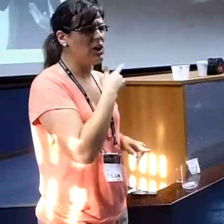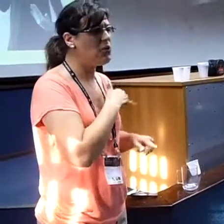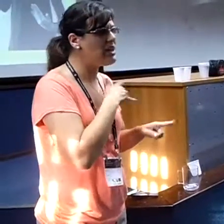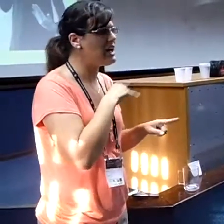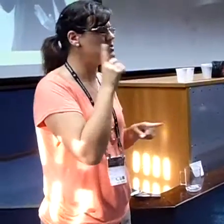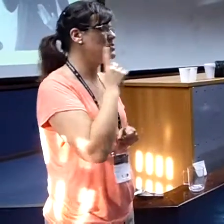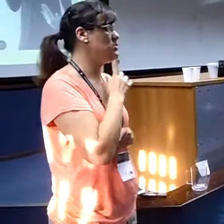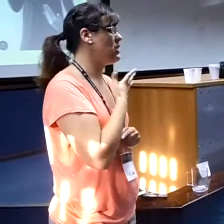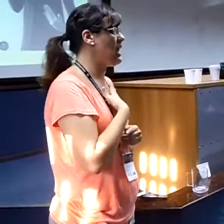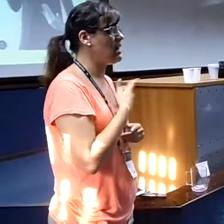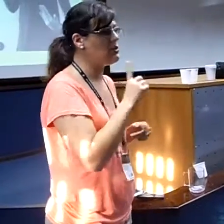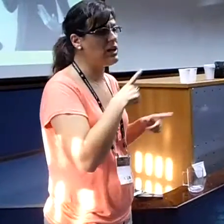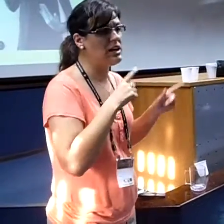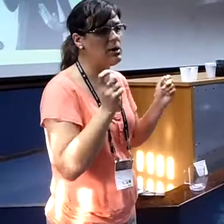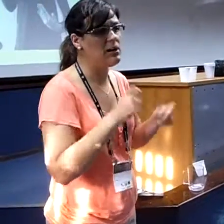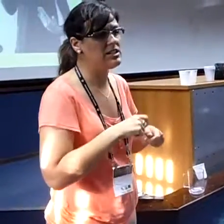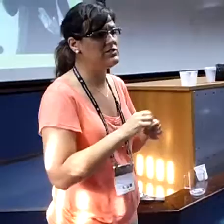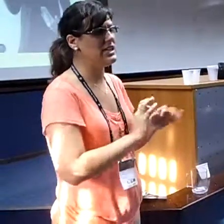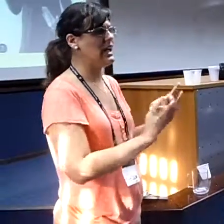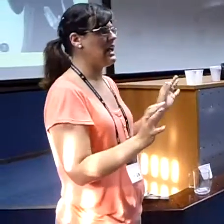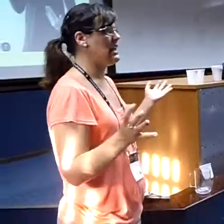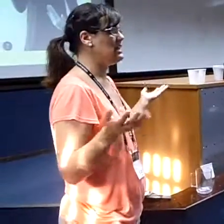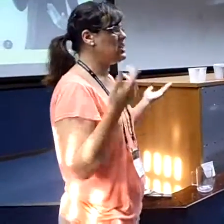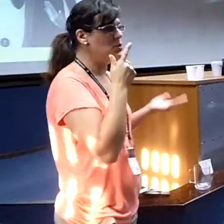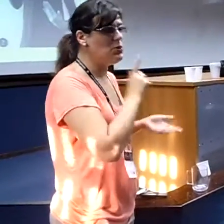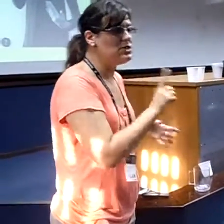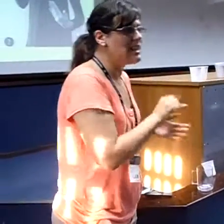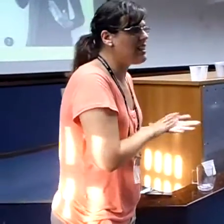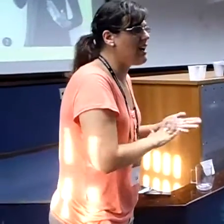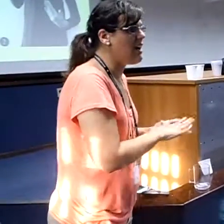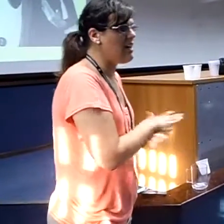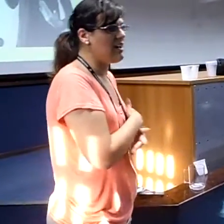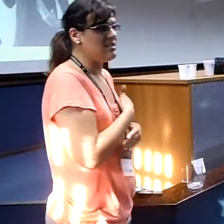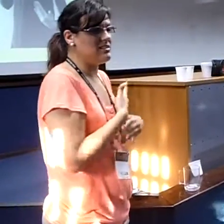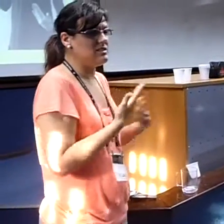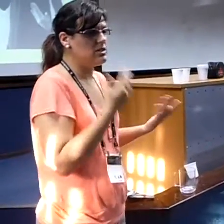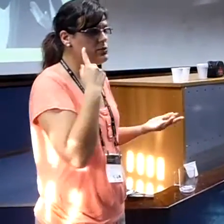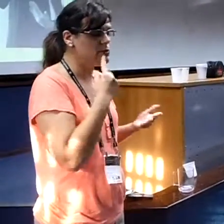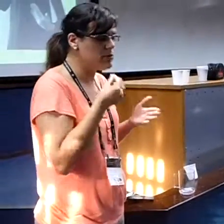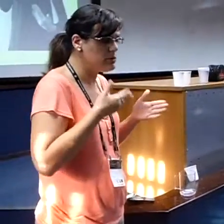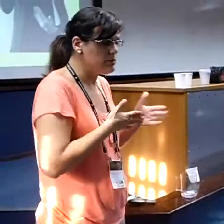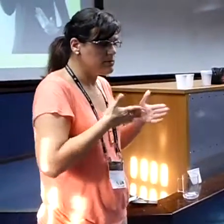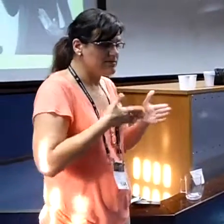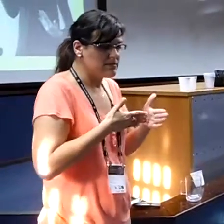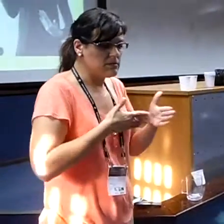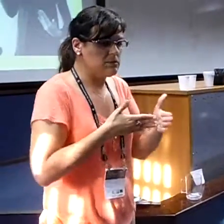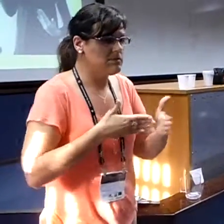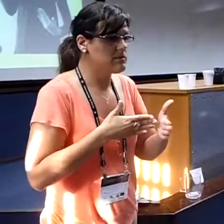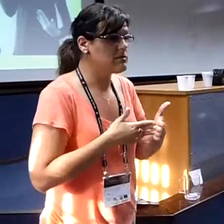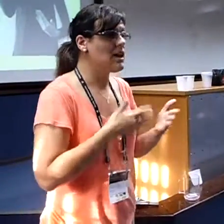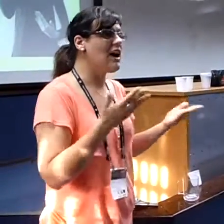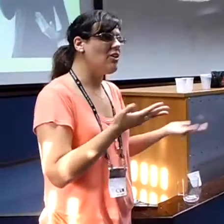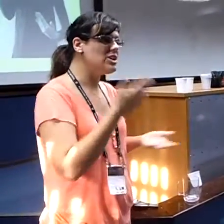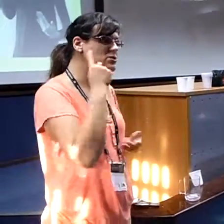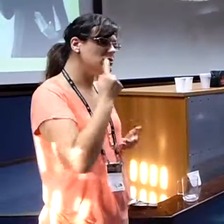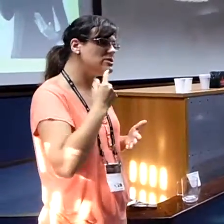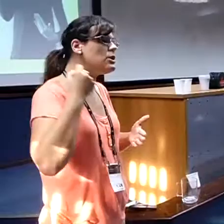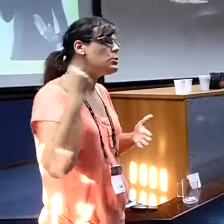vinculada às questões religiosas, como sempre, né? Então, que muitas vezes não acreditavam na capacidade dessas pessoas, e e isso